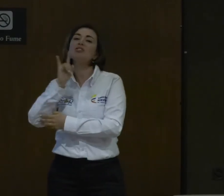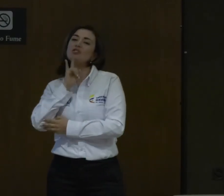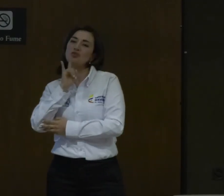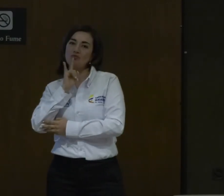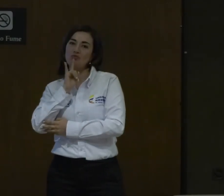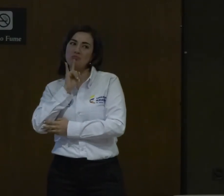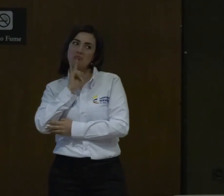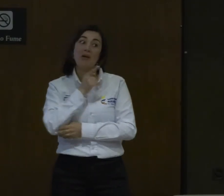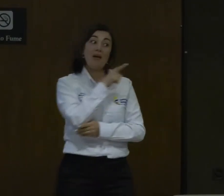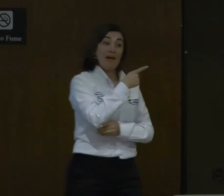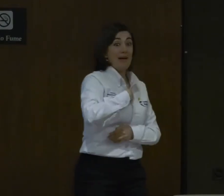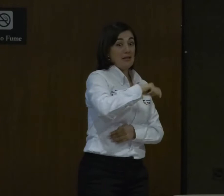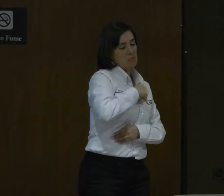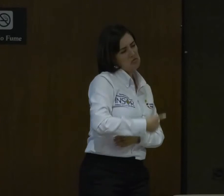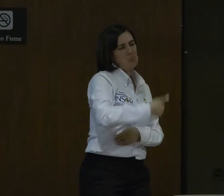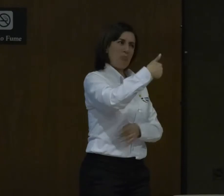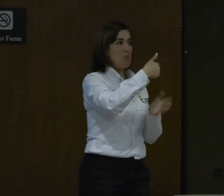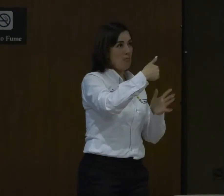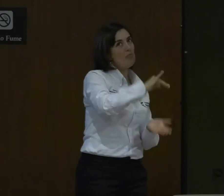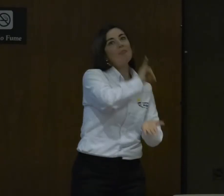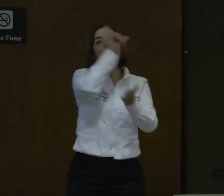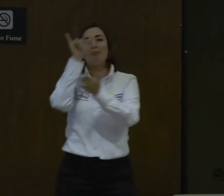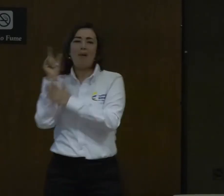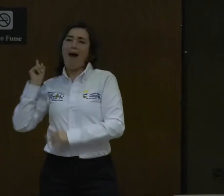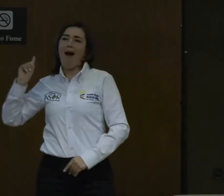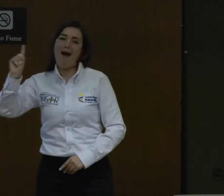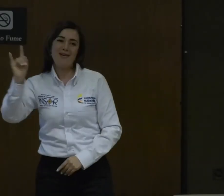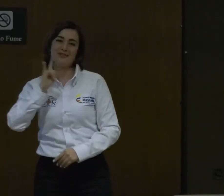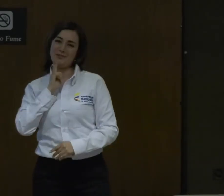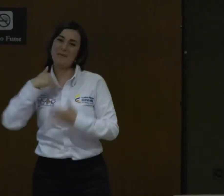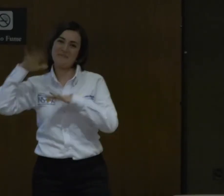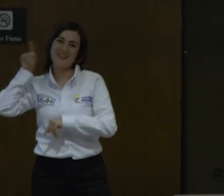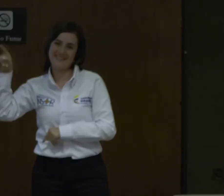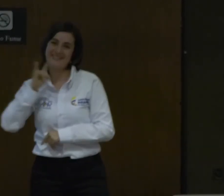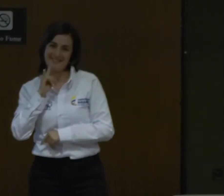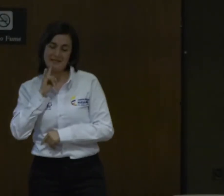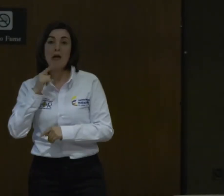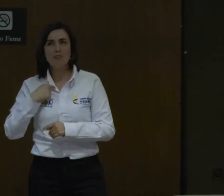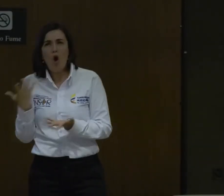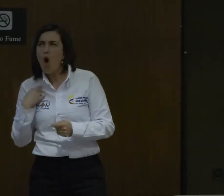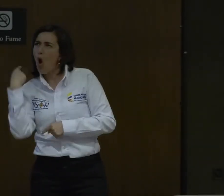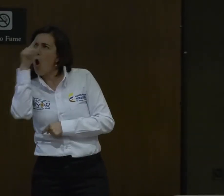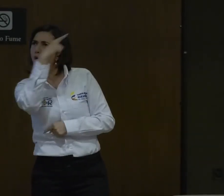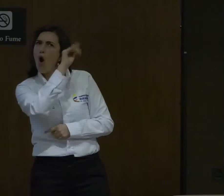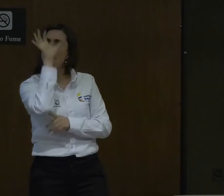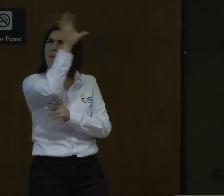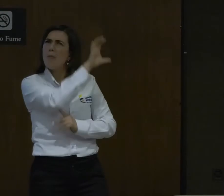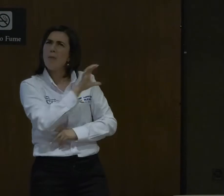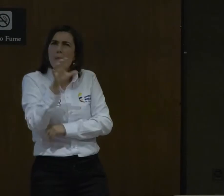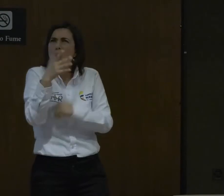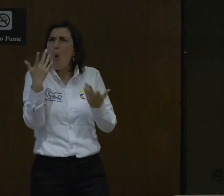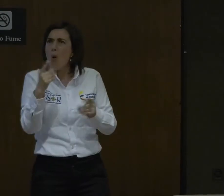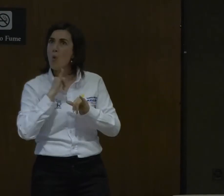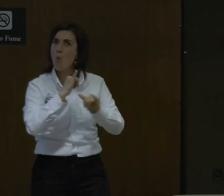los que viví en mi país natal. Y por eso pues siempre me gusta conocer otros países, sobre todo otros países en los que